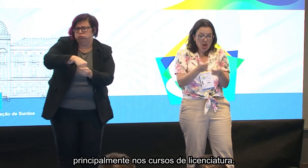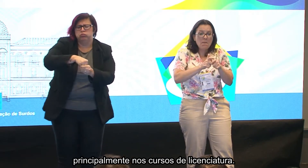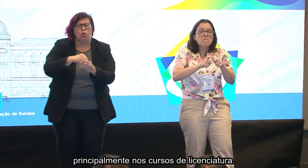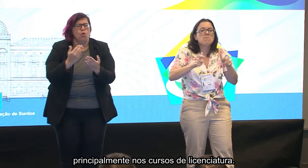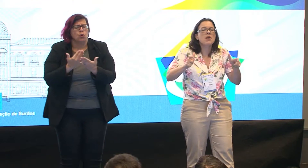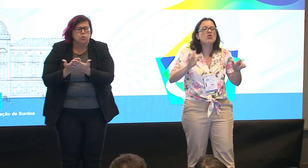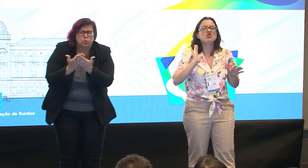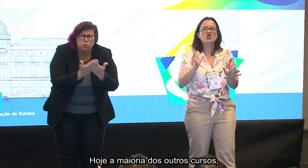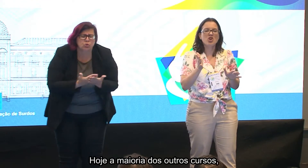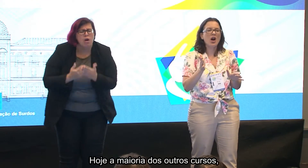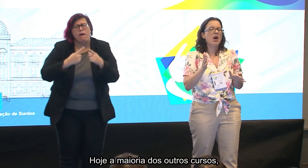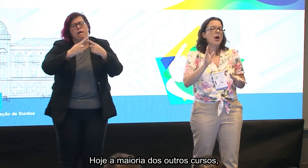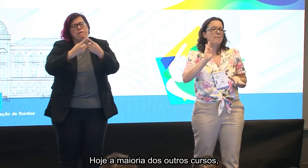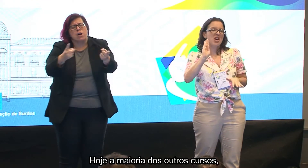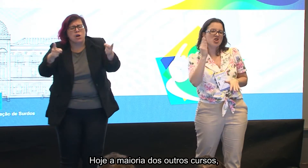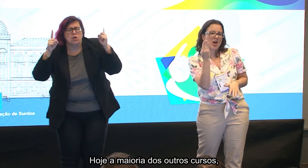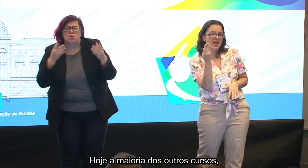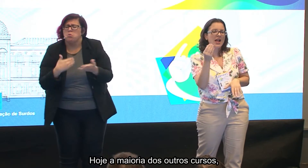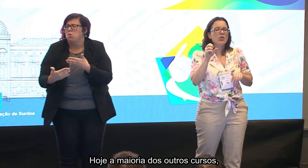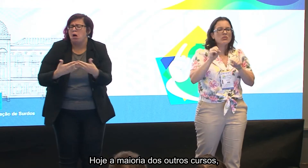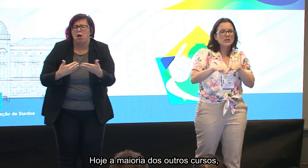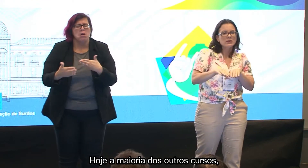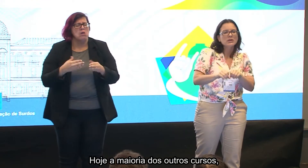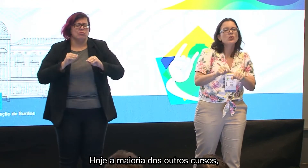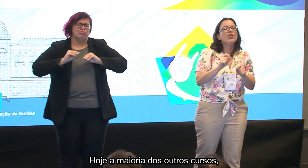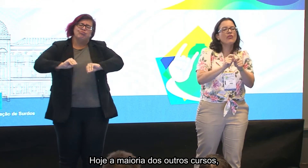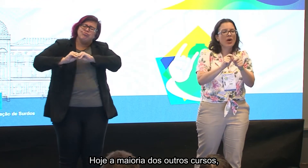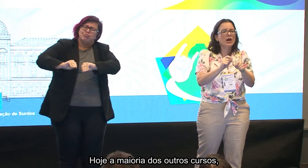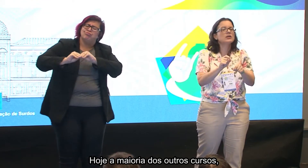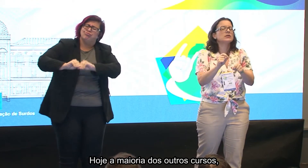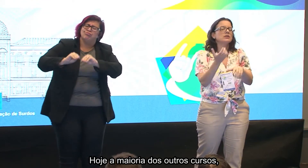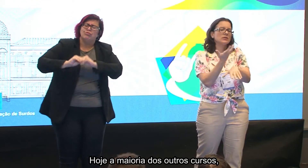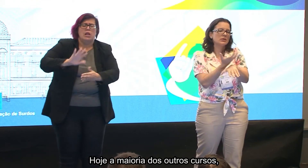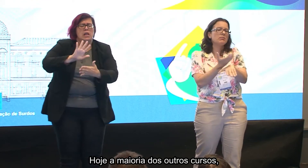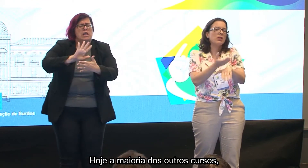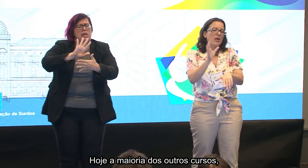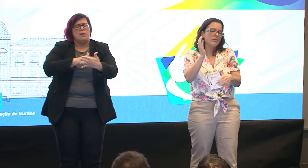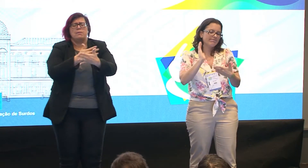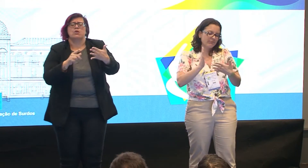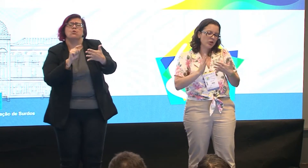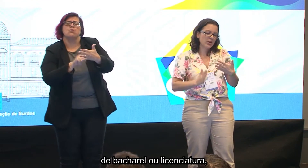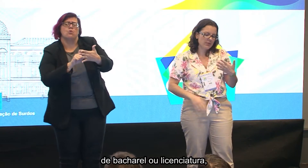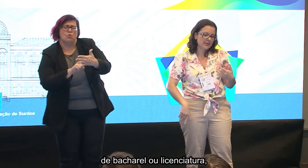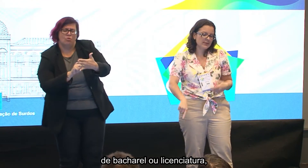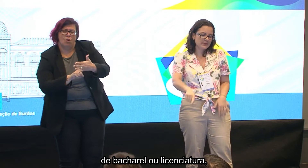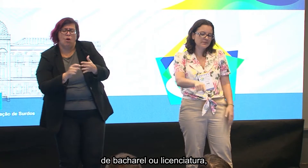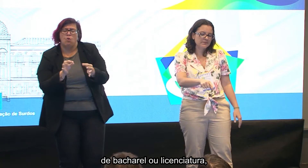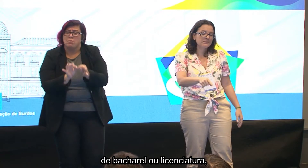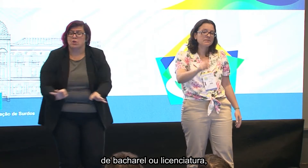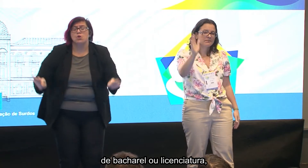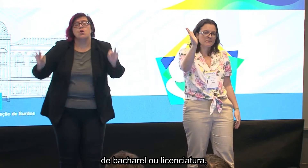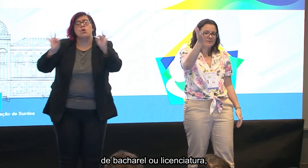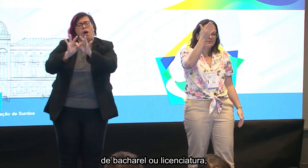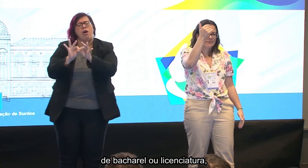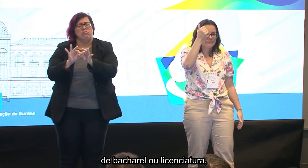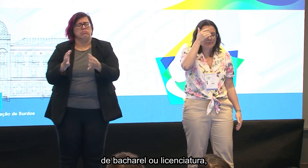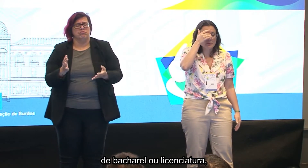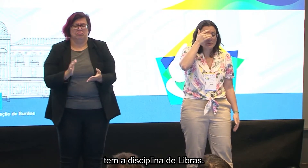licenciatura. Mas hoje, a maioria dos outros cursos de bacharel ou licenciatura